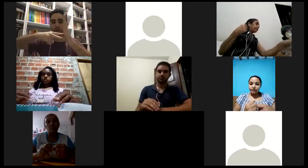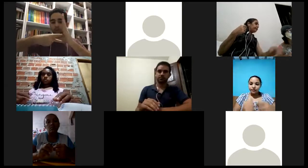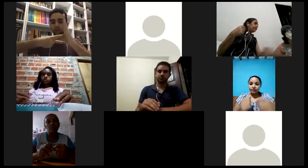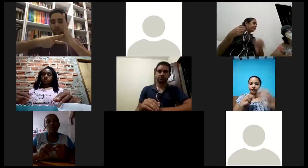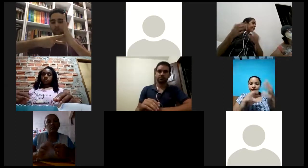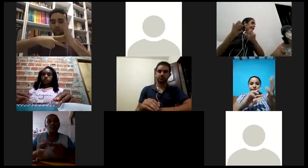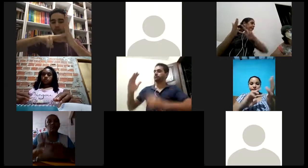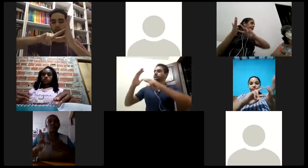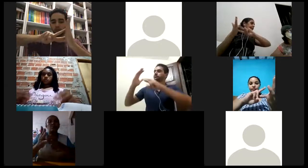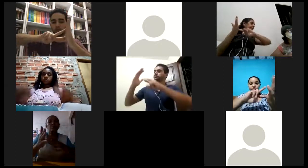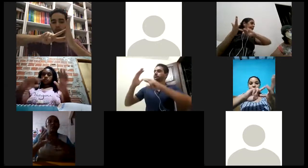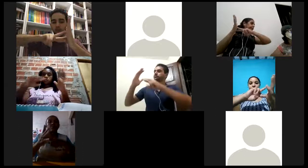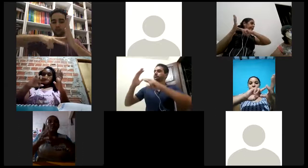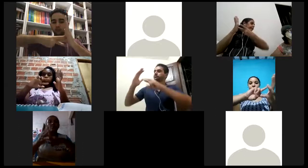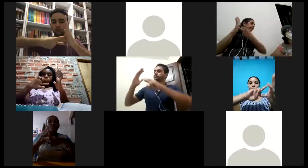Compasso.